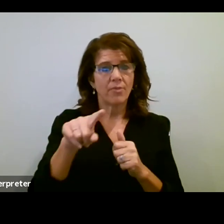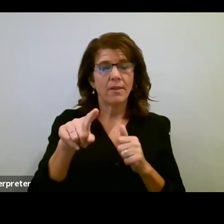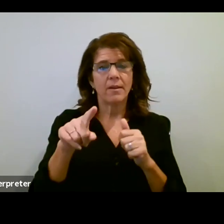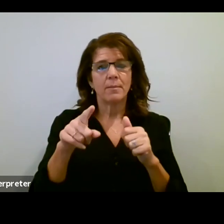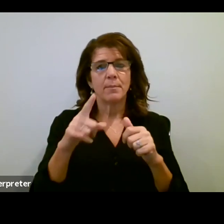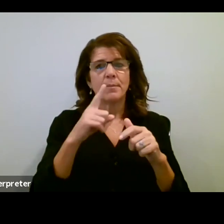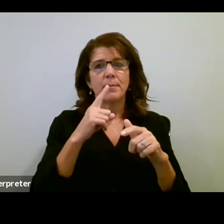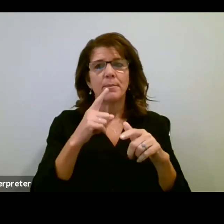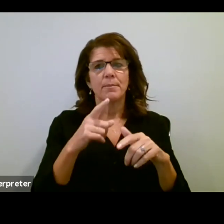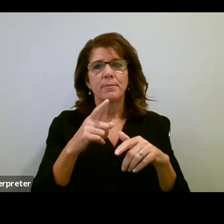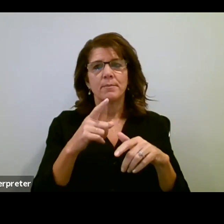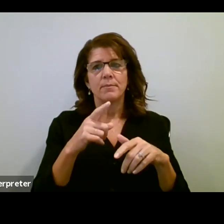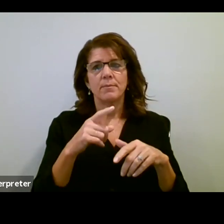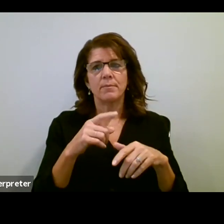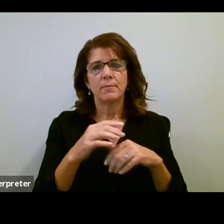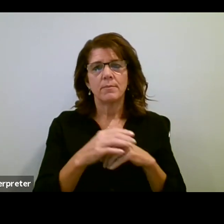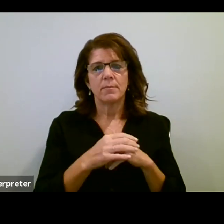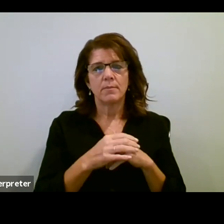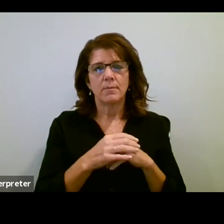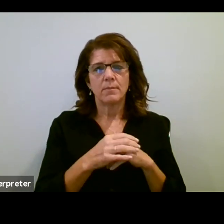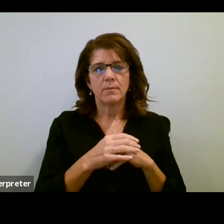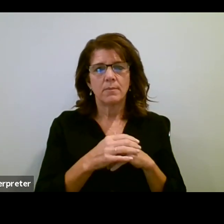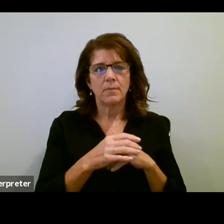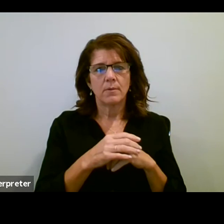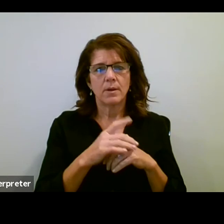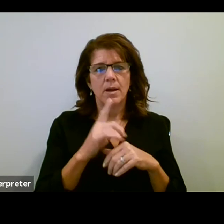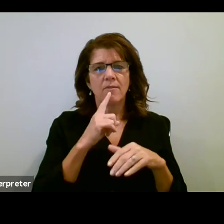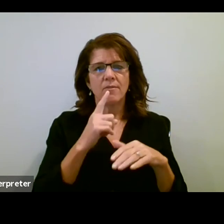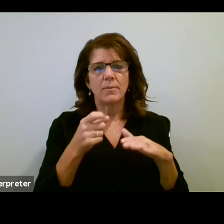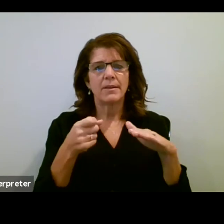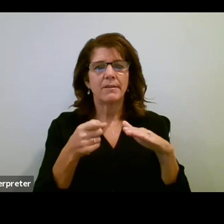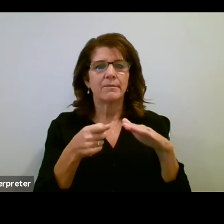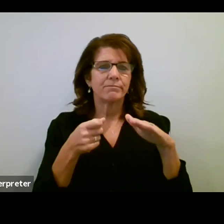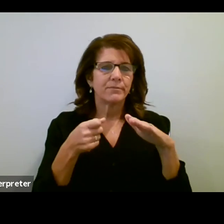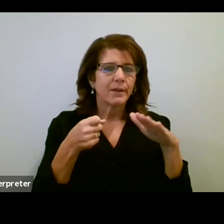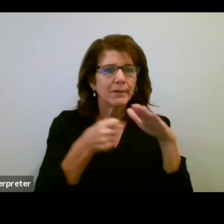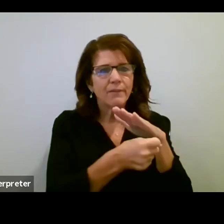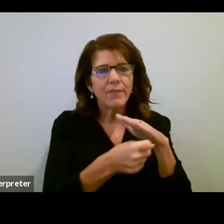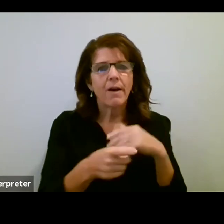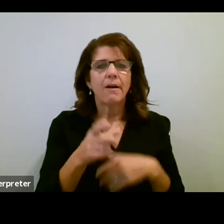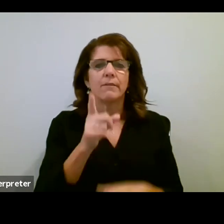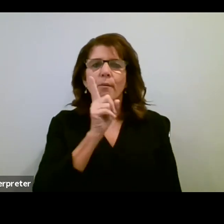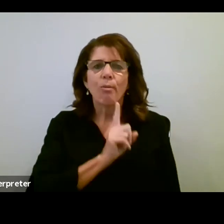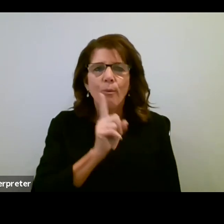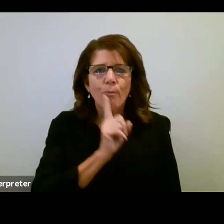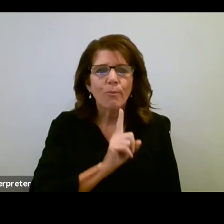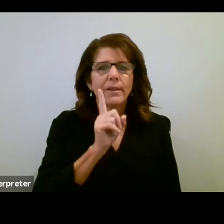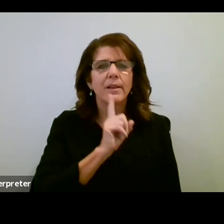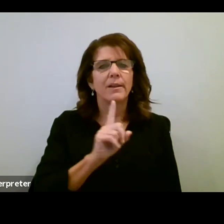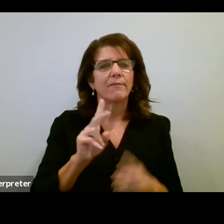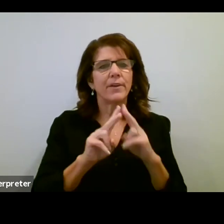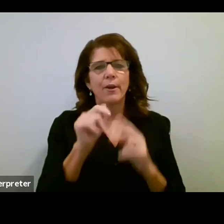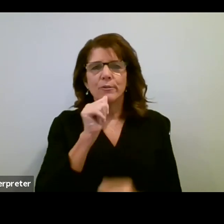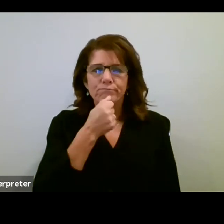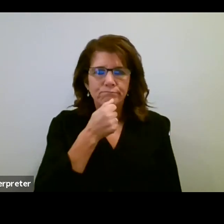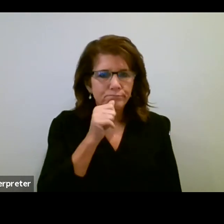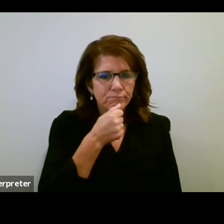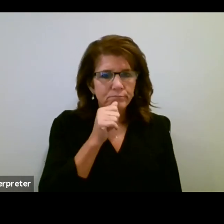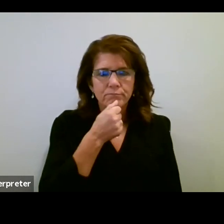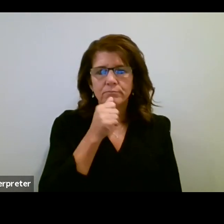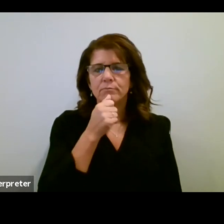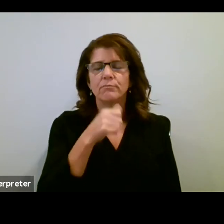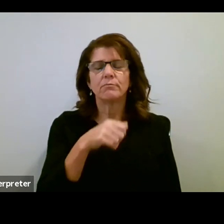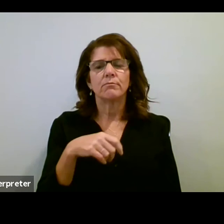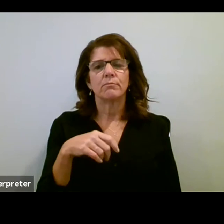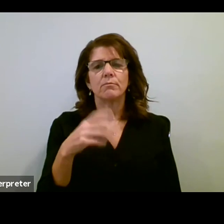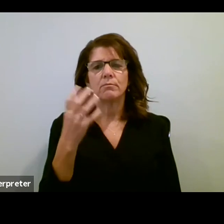una soledad muy dolorosa. Y ello, lamentablemente, se ha visto profundizado debido a lo que